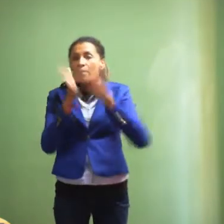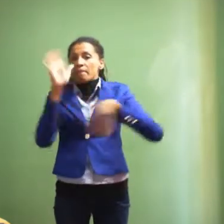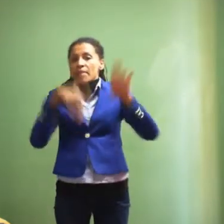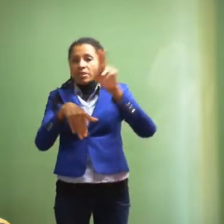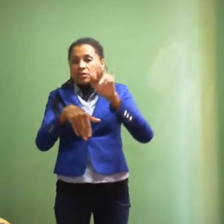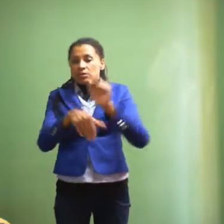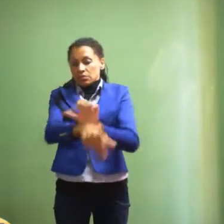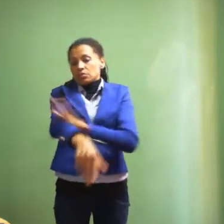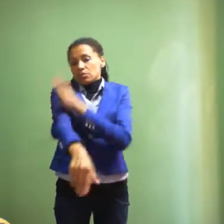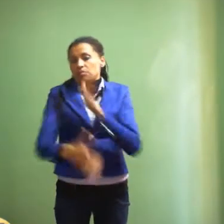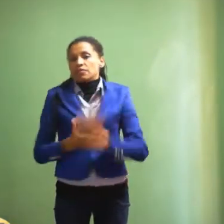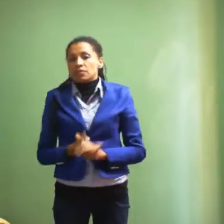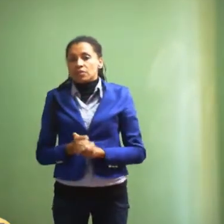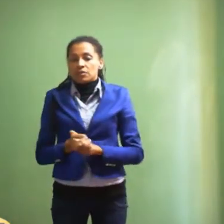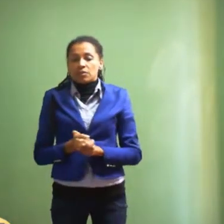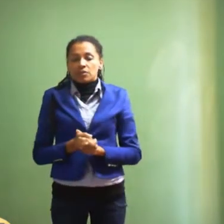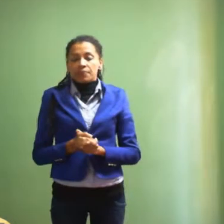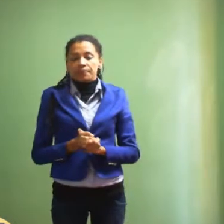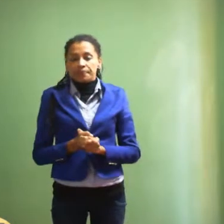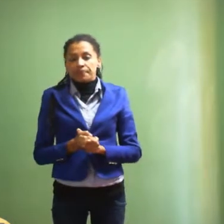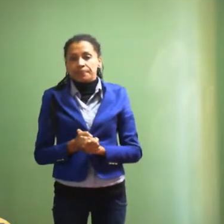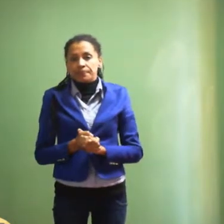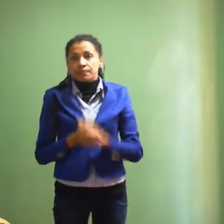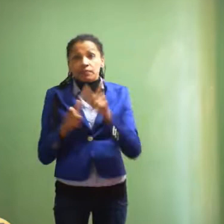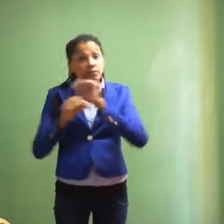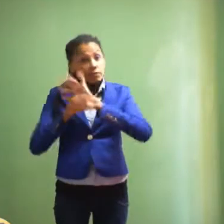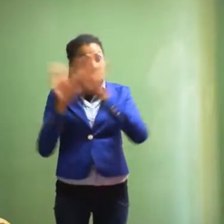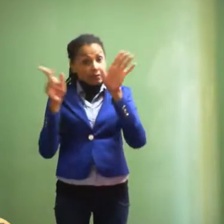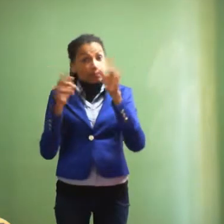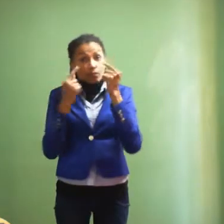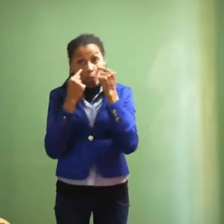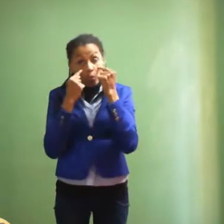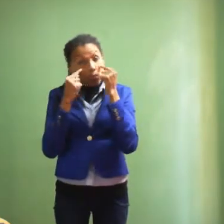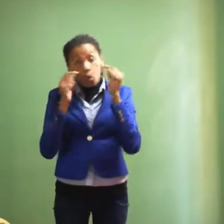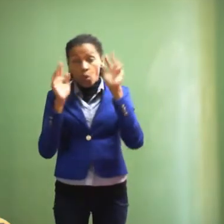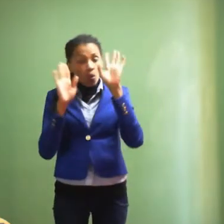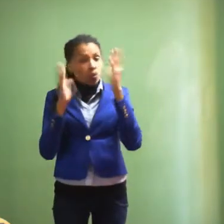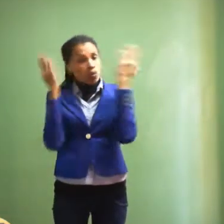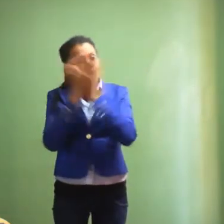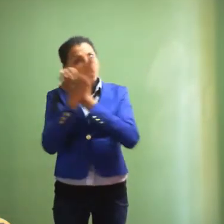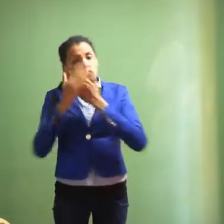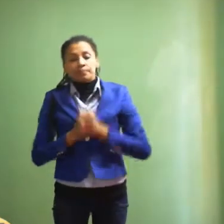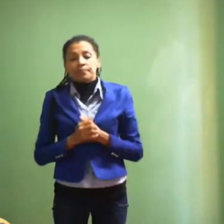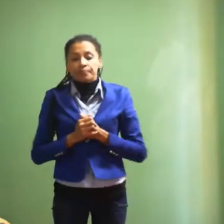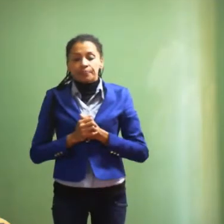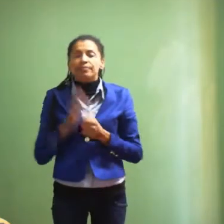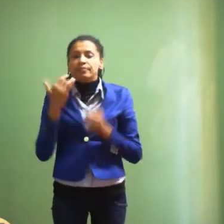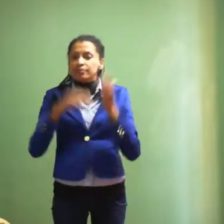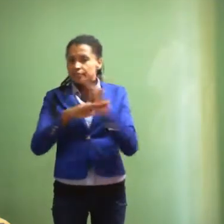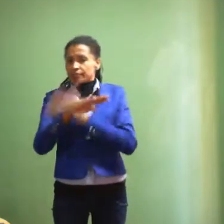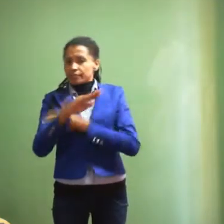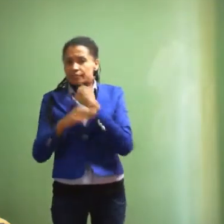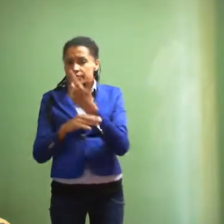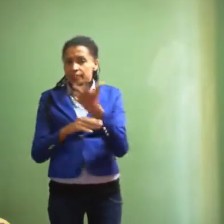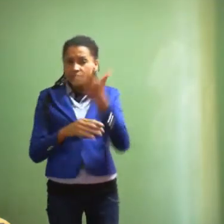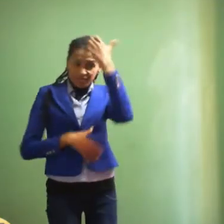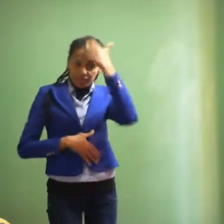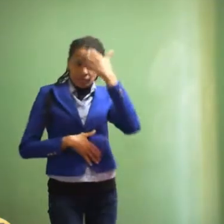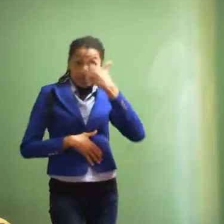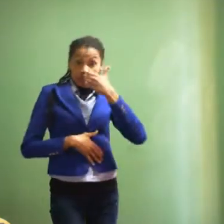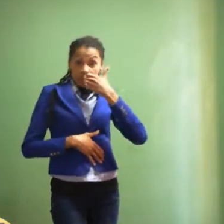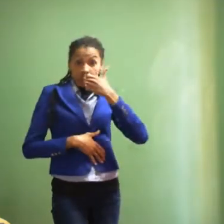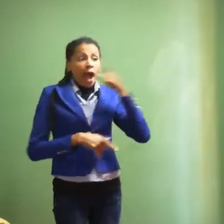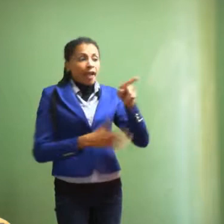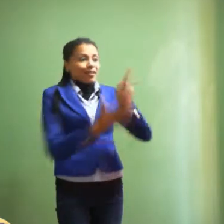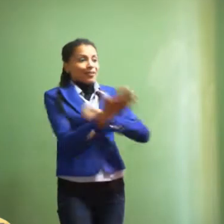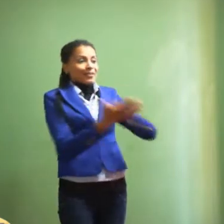Eso sí lo tenemos que tener muy claro. Y la idea es que no solamente sea para, ya dijimos que para evaluar no